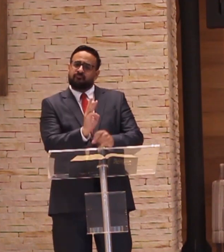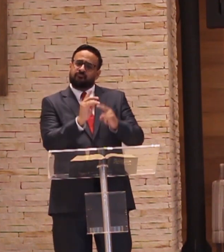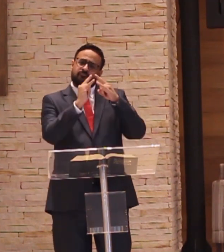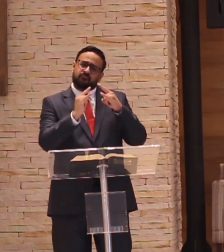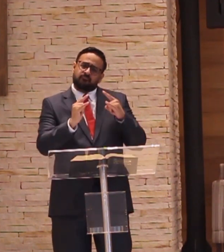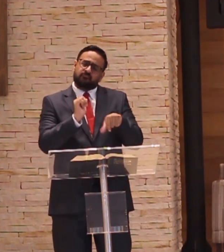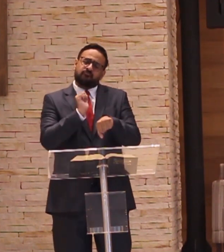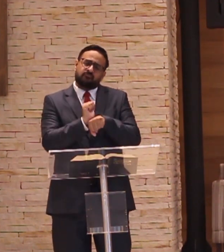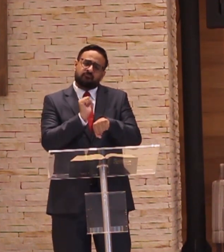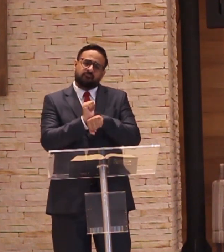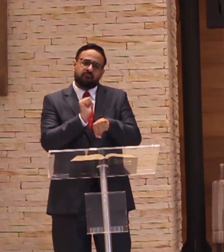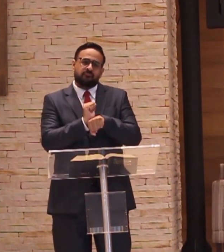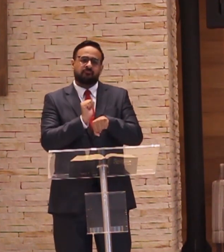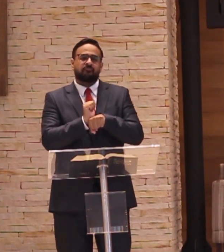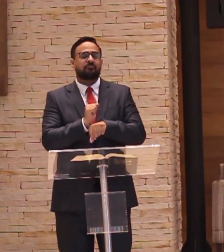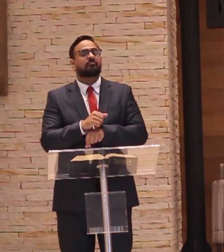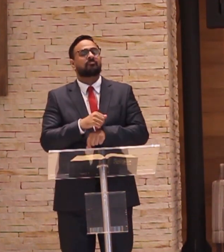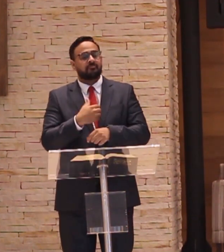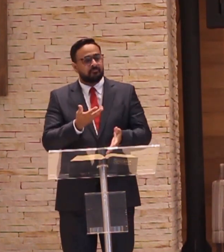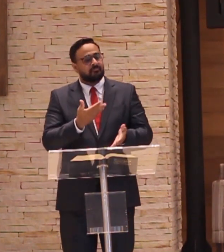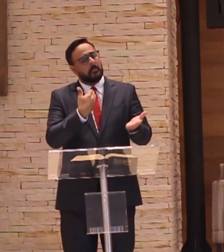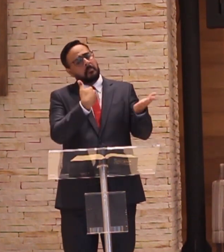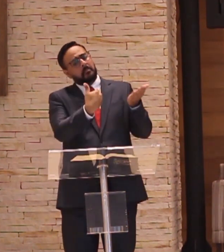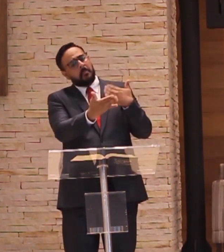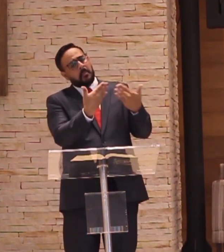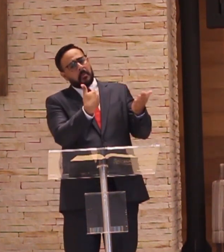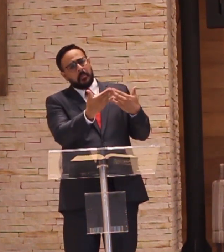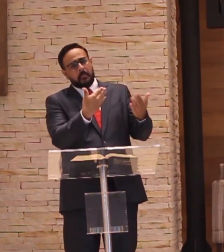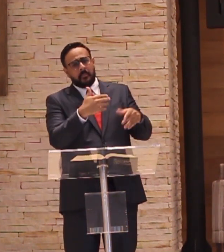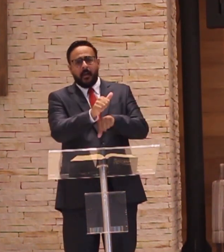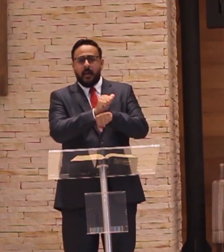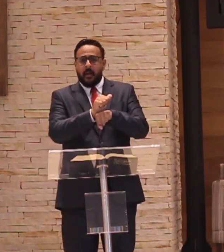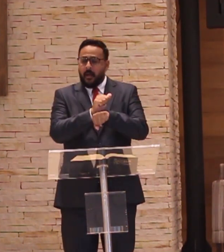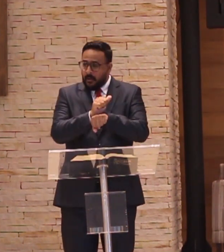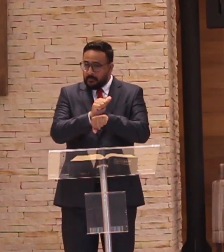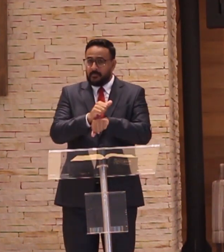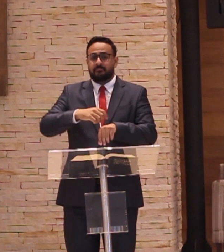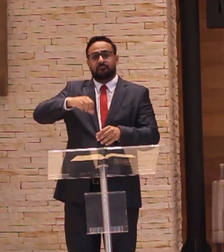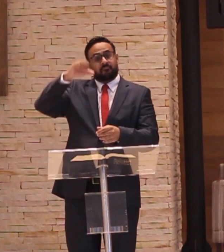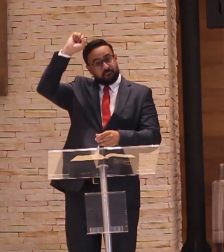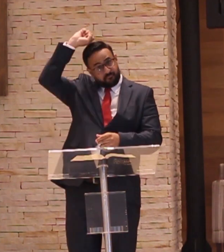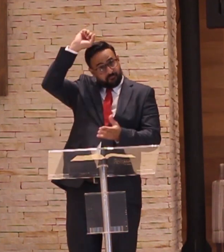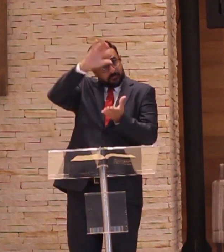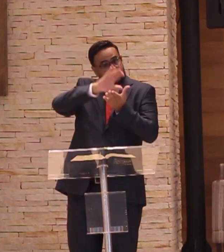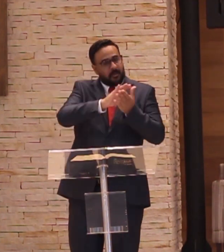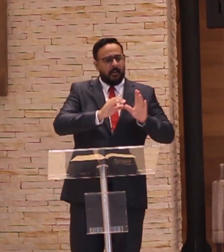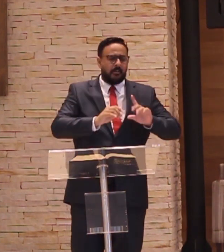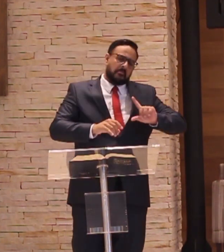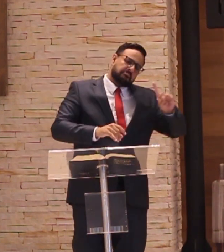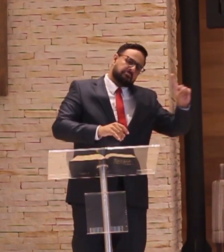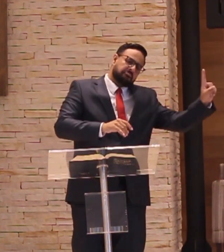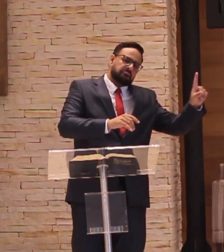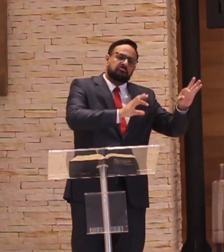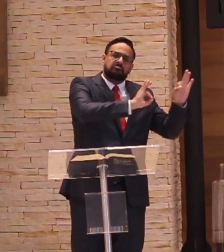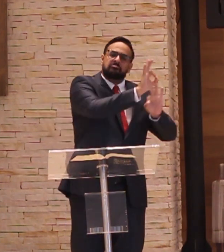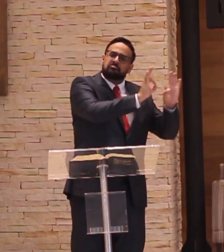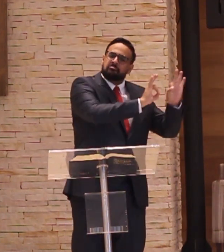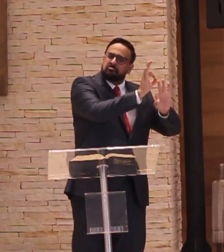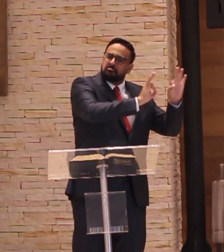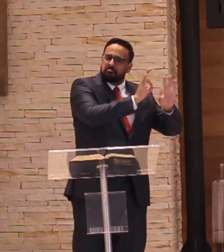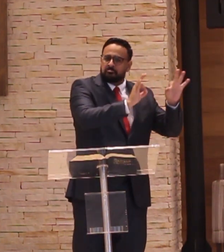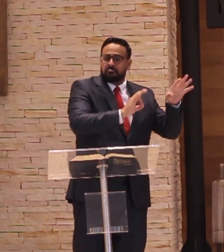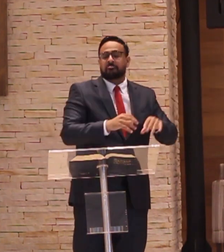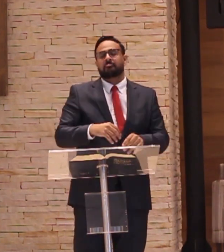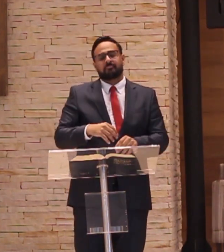serviu a eles uma refeição, ofereceu a eles uma refeição. E aqueles homens, enquanto estavam esperando a refeição, pois a esposa